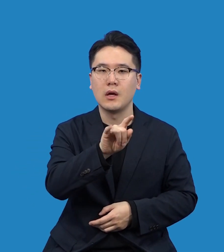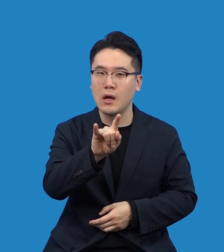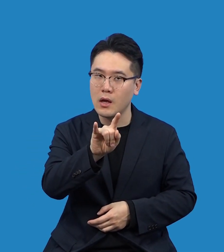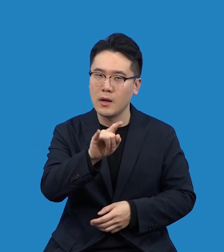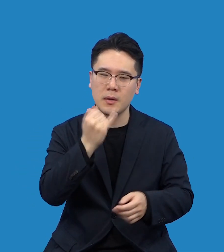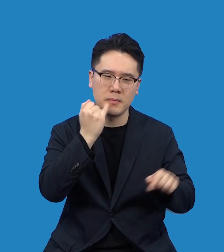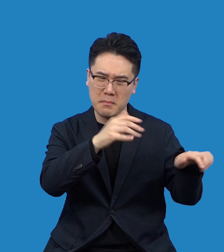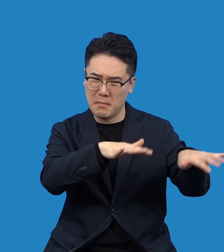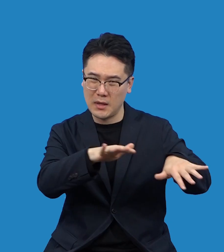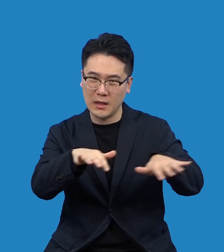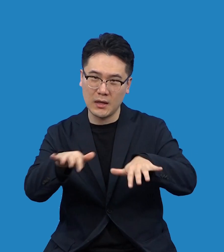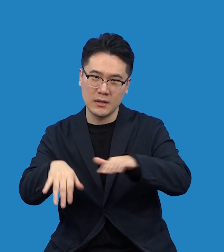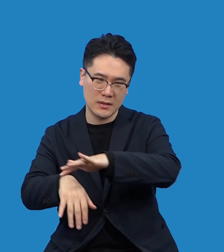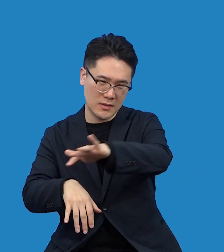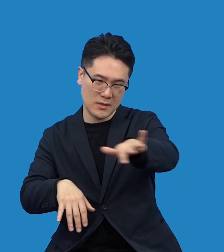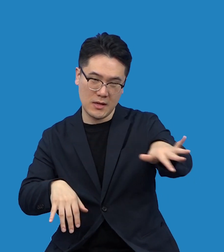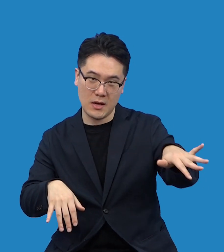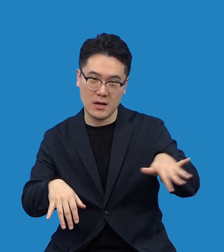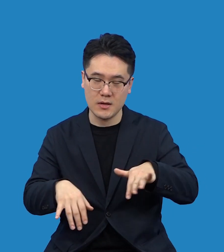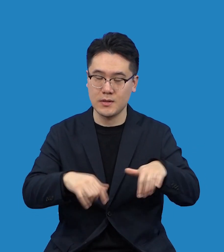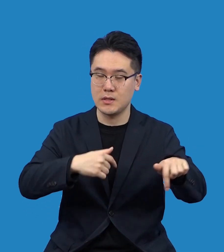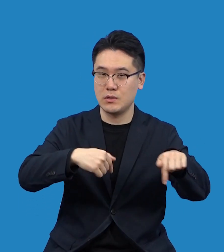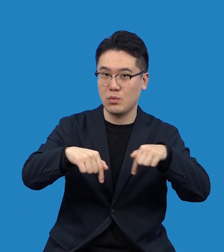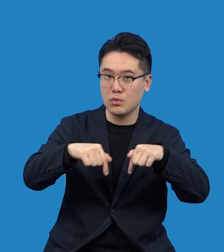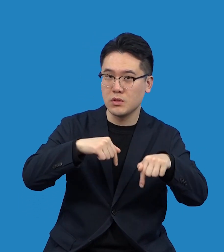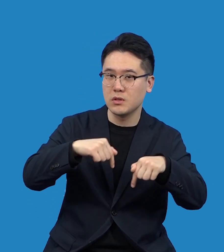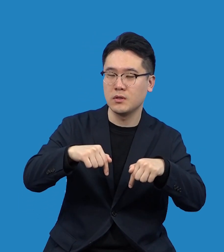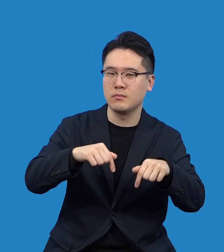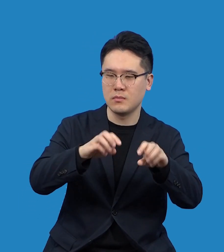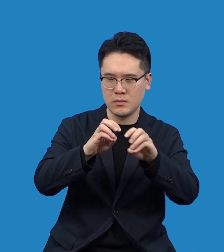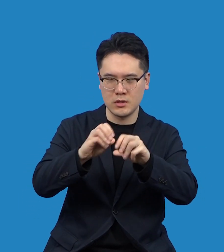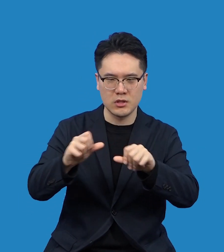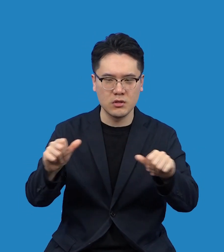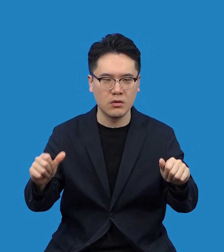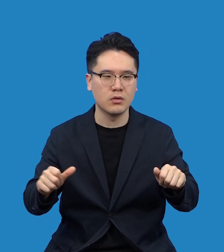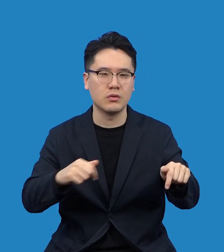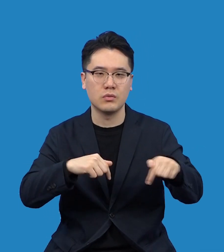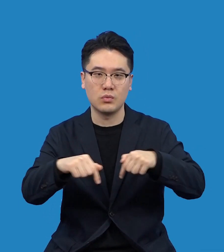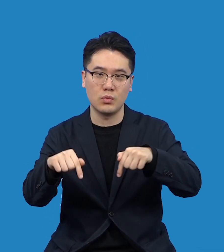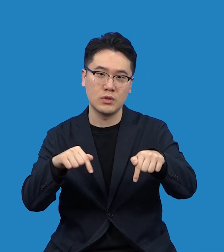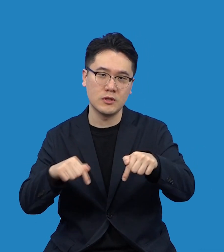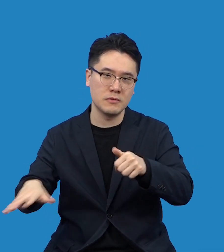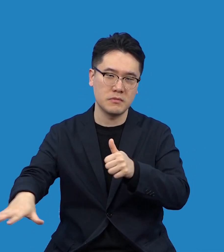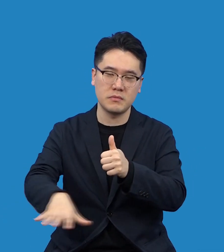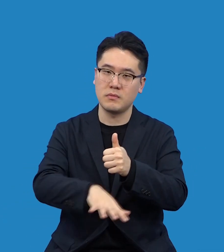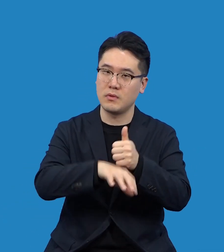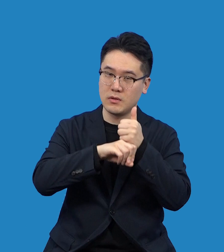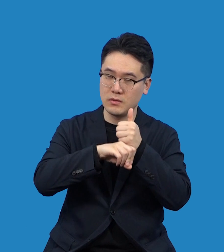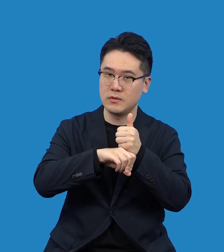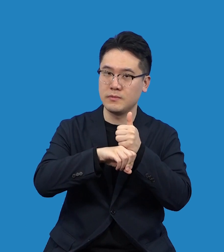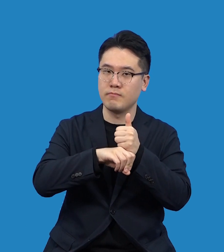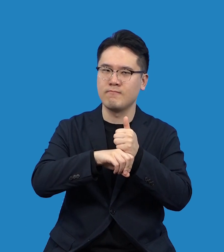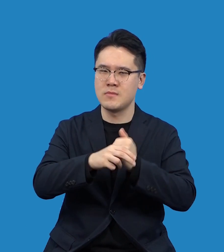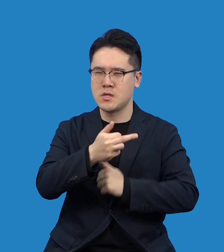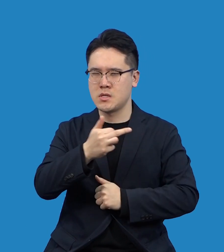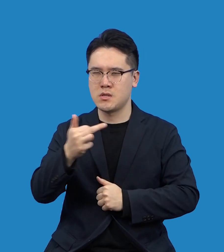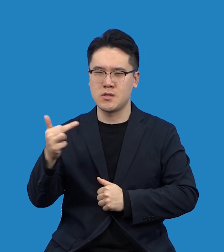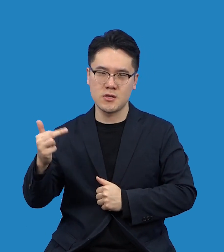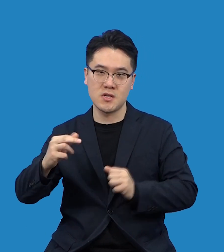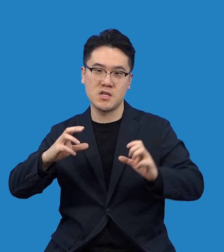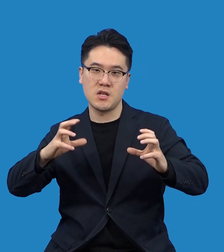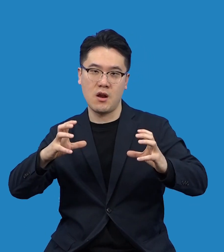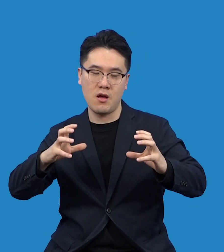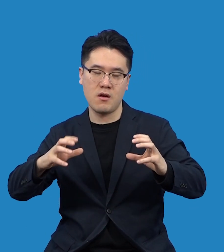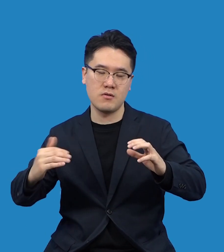일대 모든 이 나라들 지역을 다 통할하는 그런 제국을 이뤘다. 기독교인들